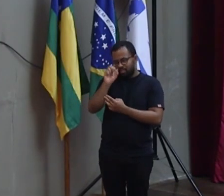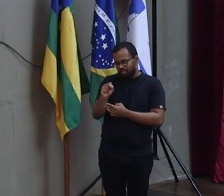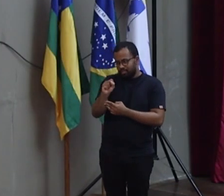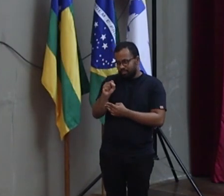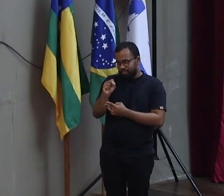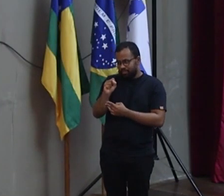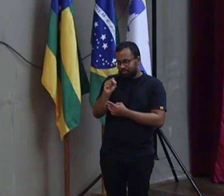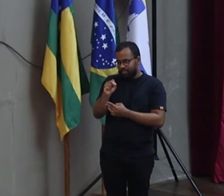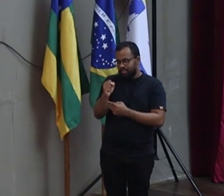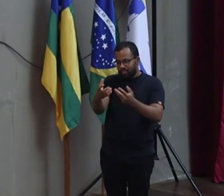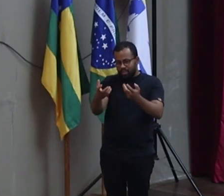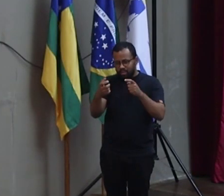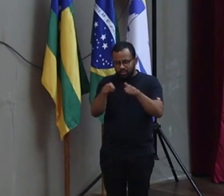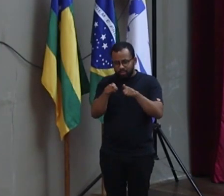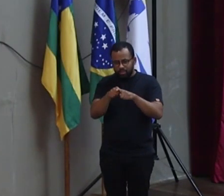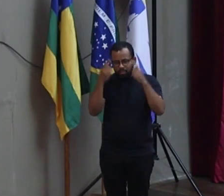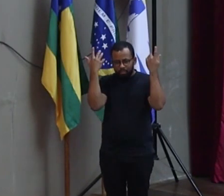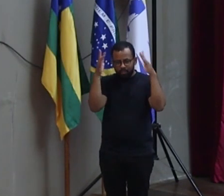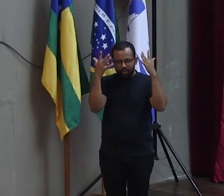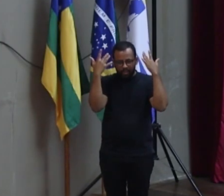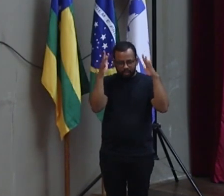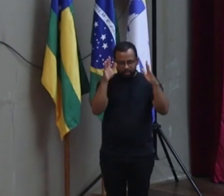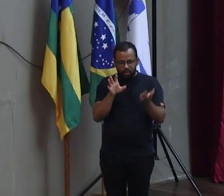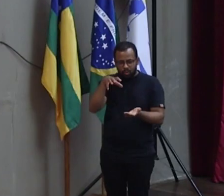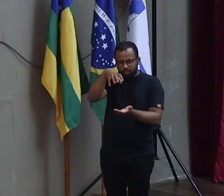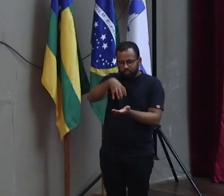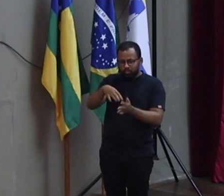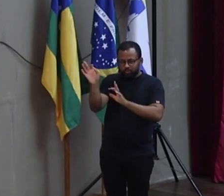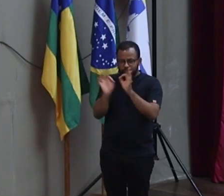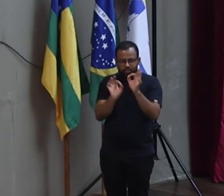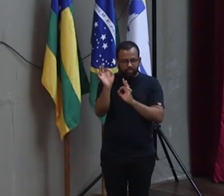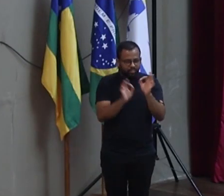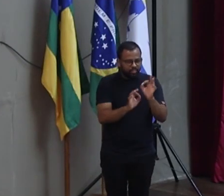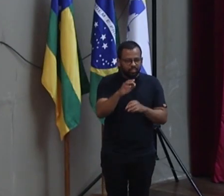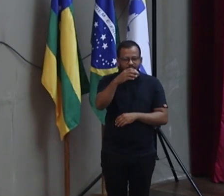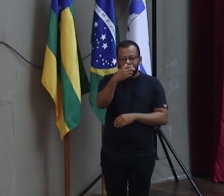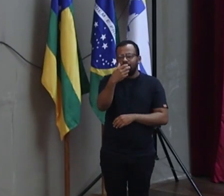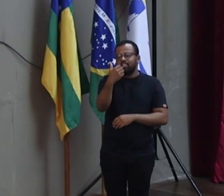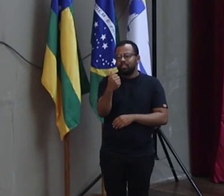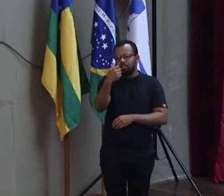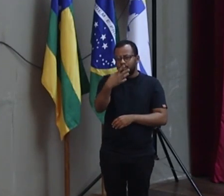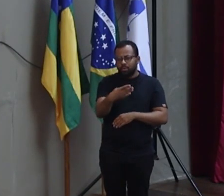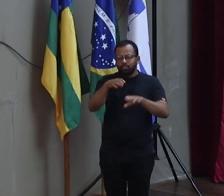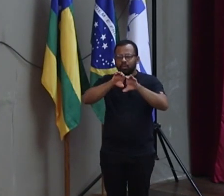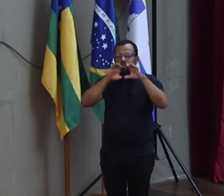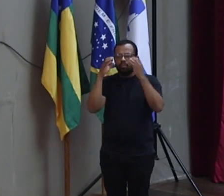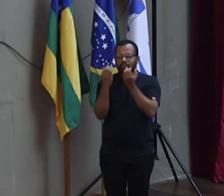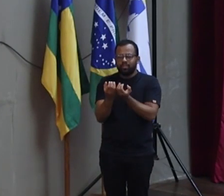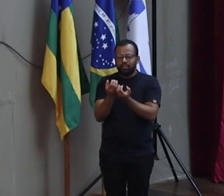Sergipe. Eu queria também parabenizar a comissão organizadora dessa 14ª edição do